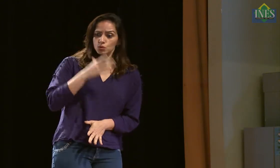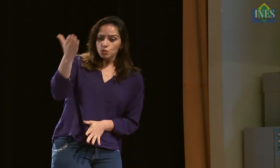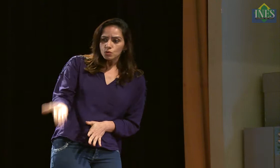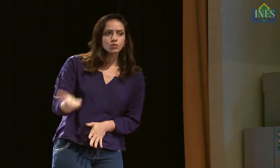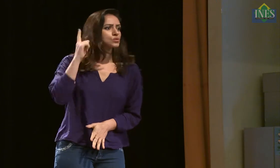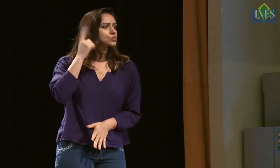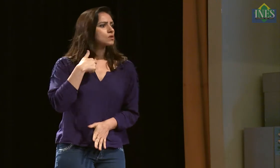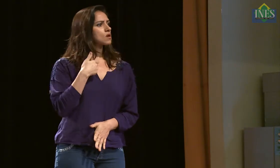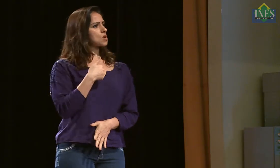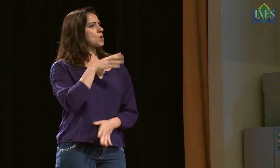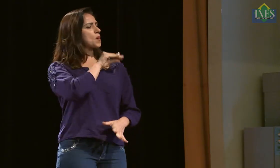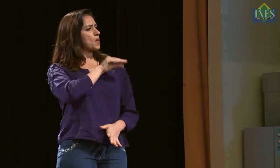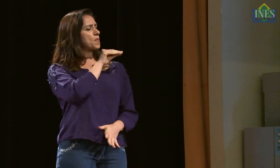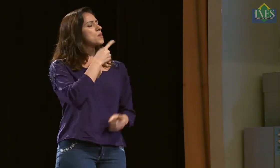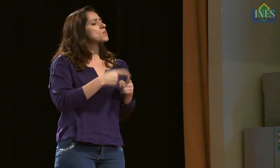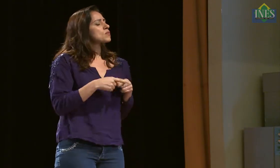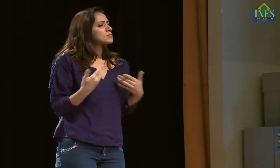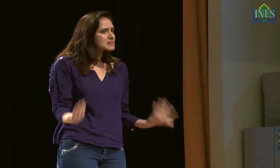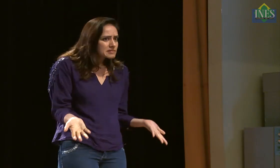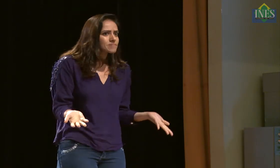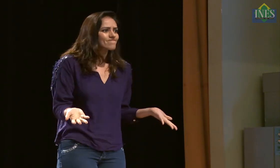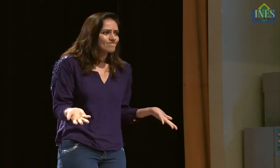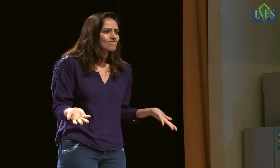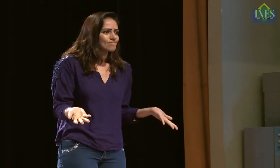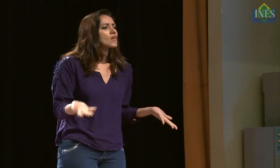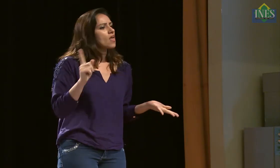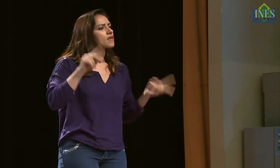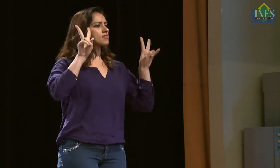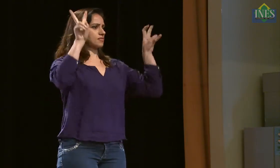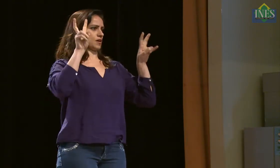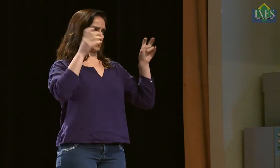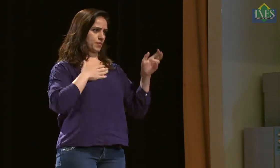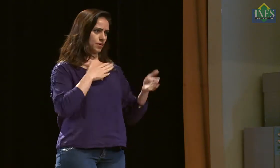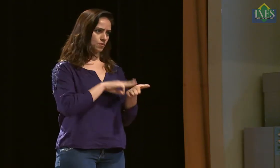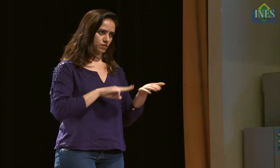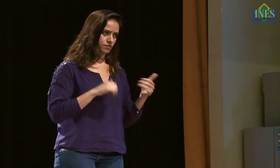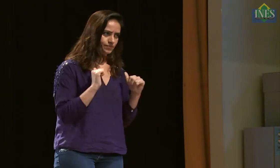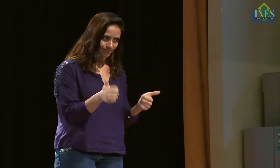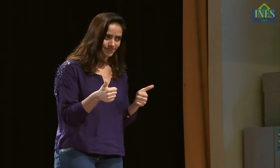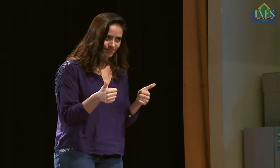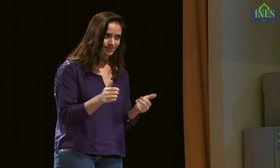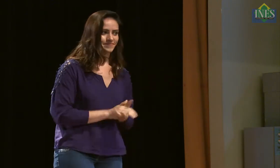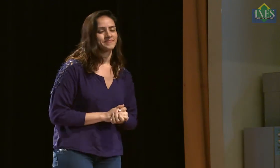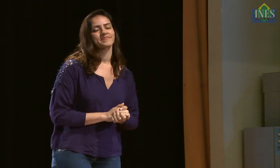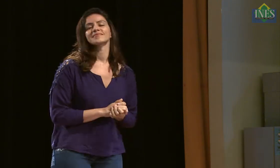de sinais, mesmo tendo surdo no mesmo espaço que eu e falava naquele ambiente. Por quê? Então, esse foi o tema da minha